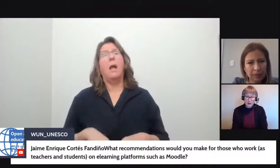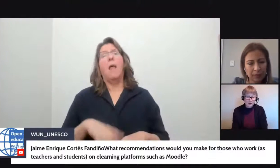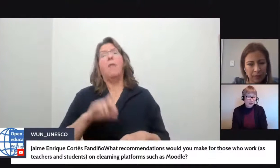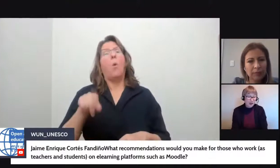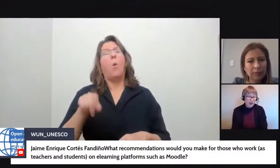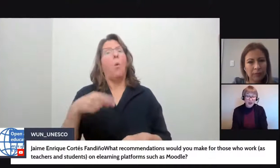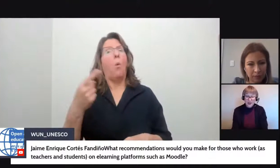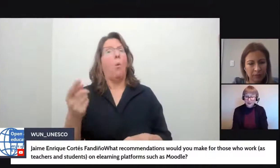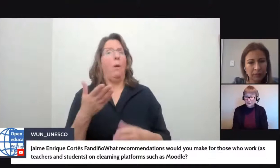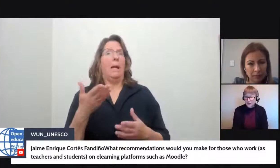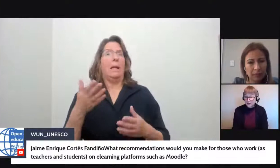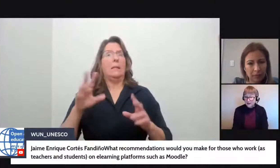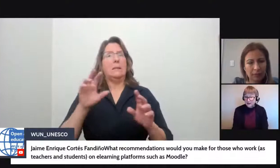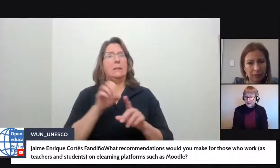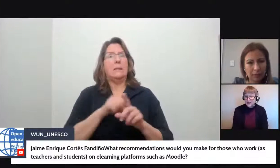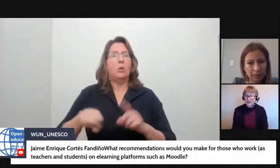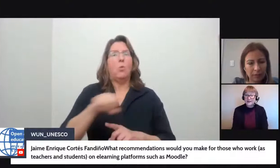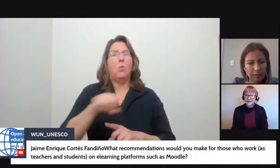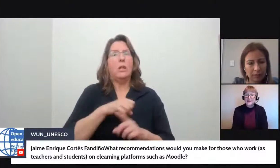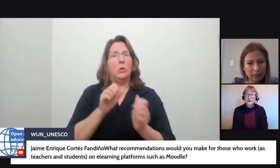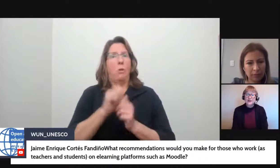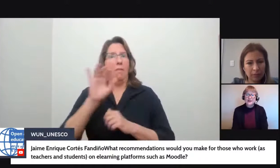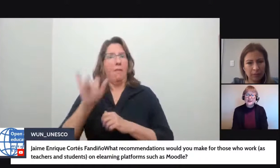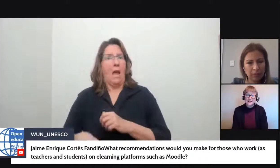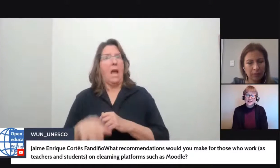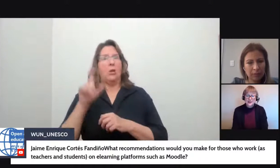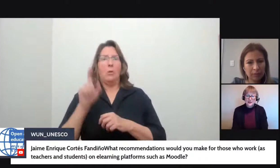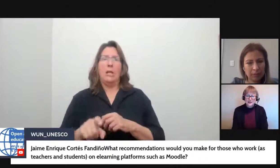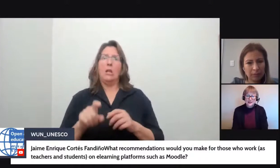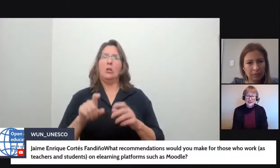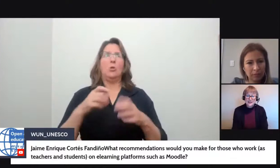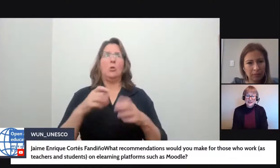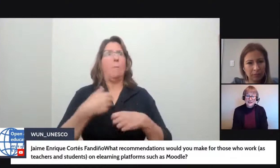sea, tienen el curso en Moodle y Pressbooks tiene